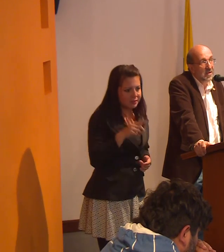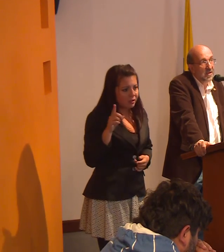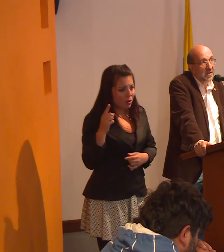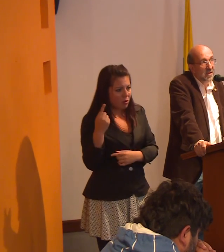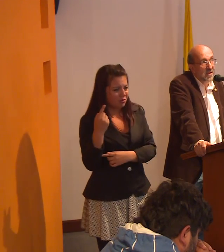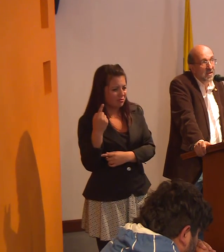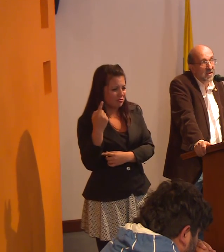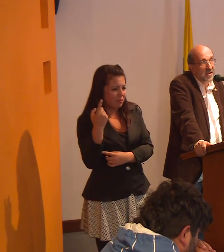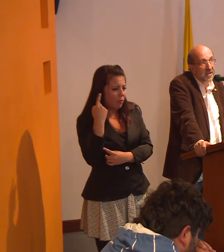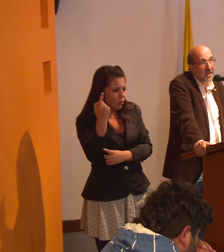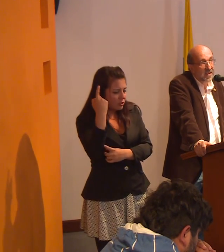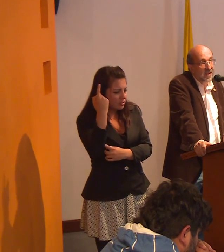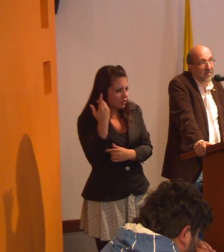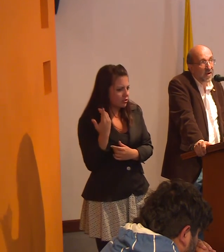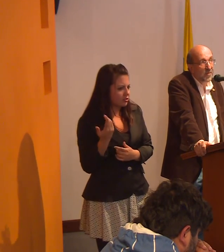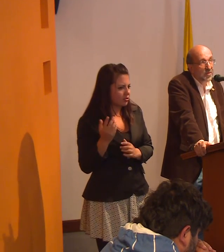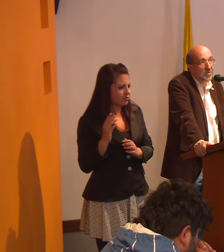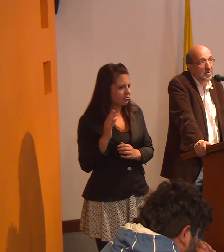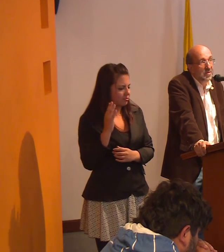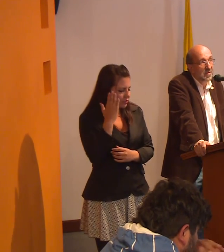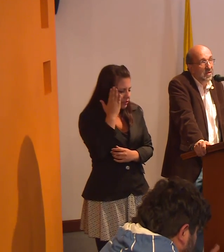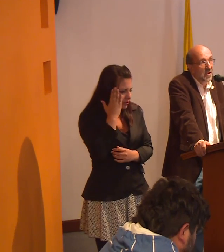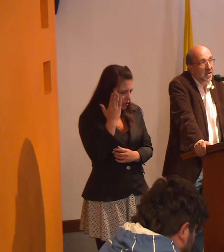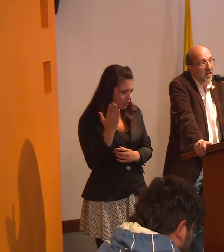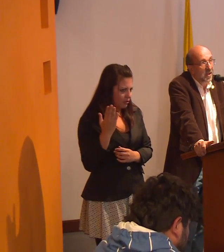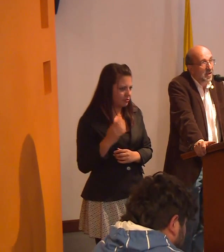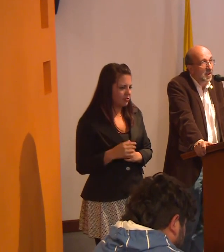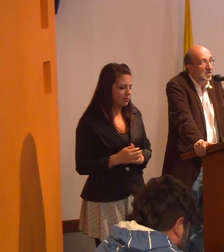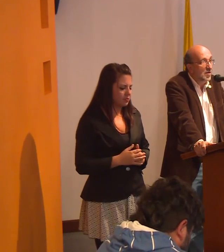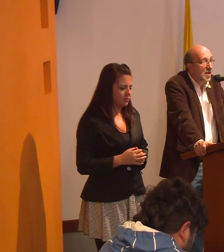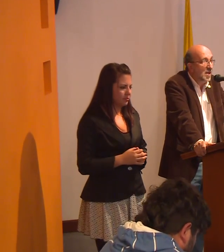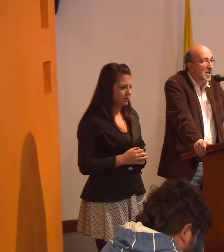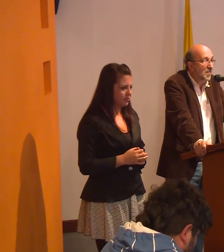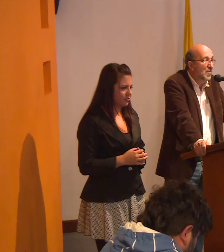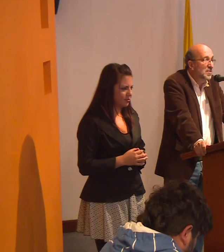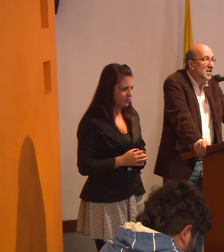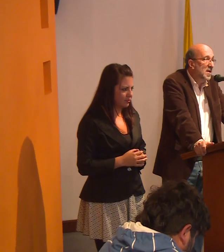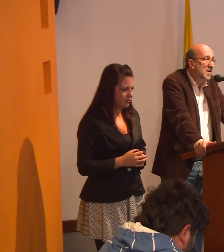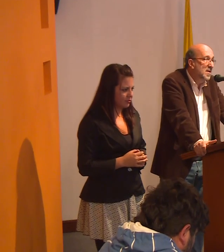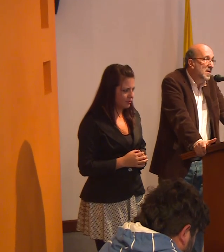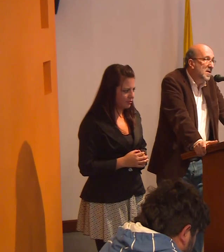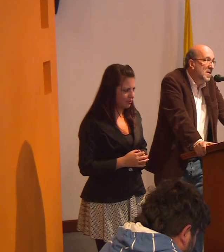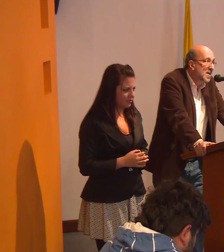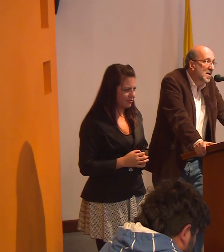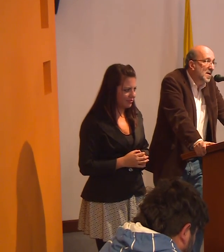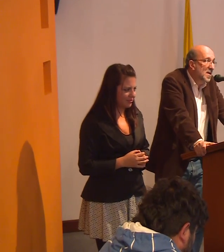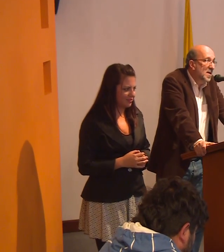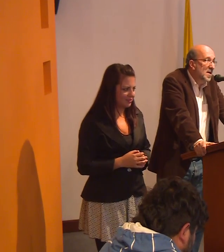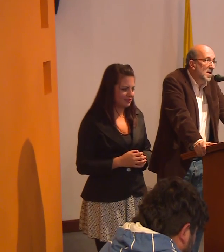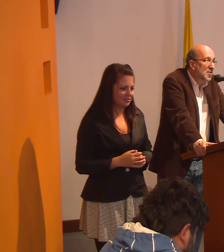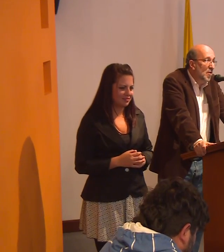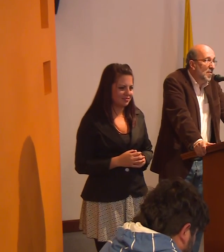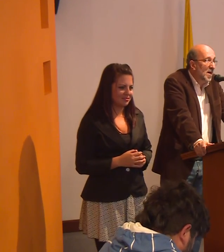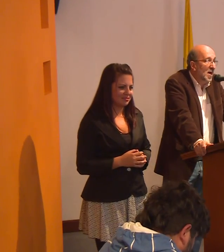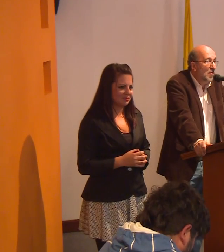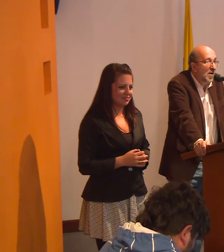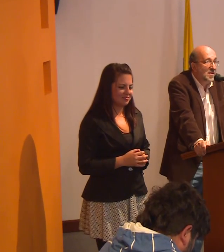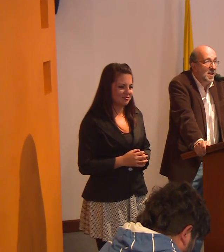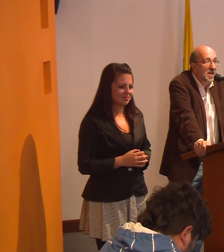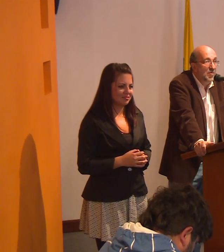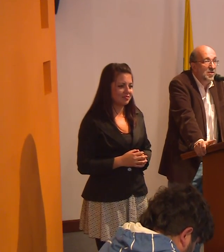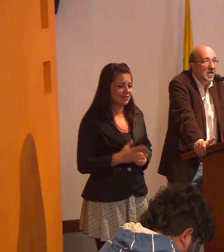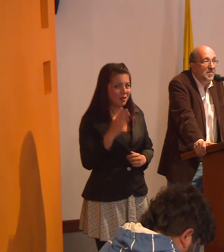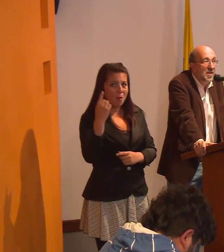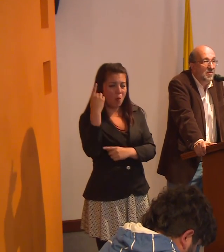políticas que sabemos la dirección a la que apuntan y sobre la